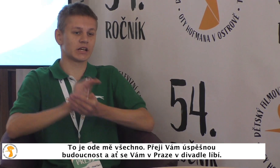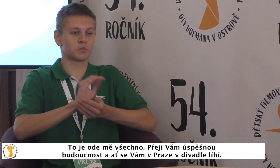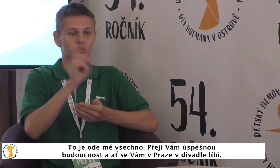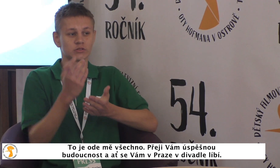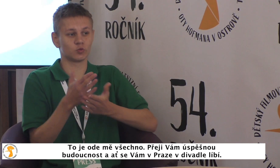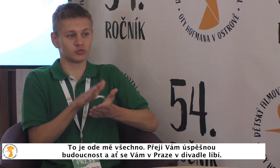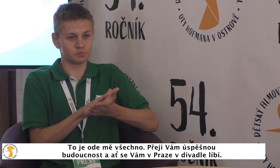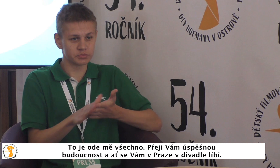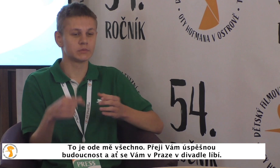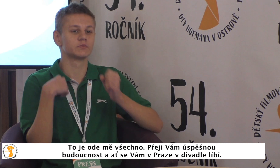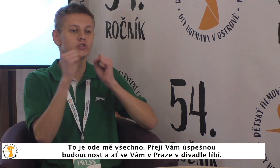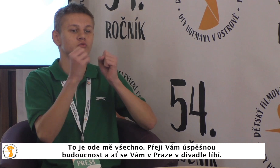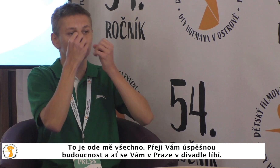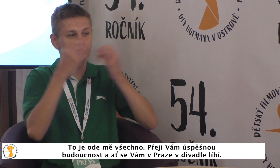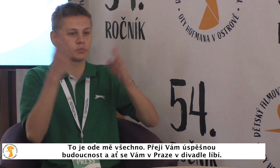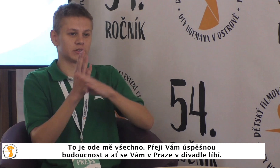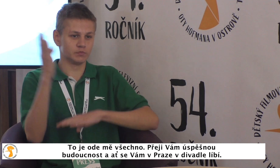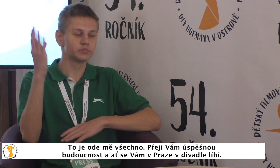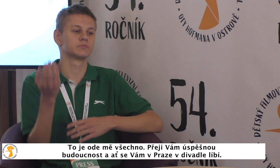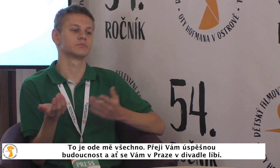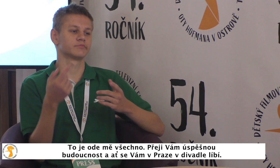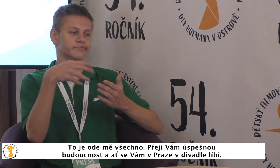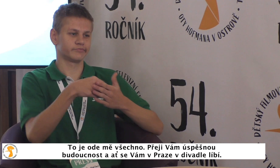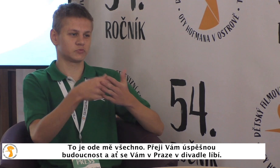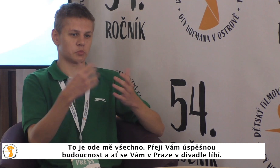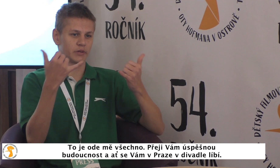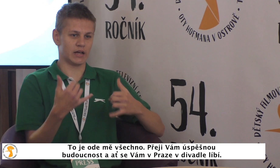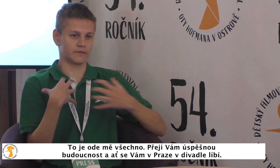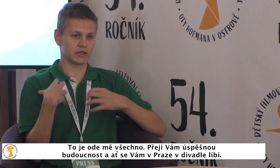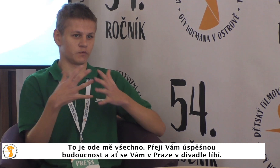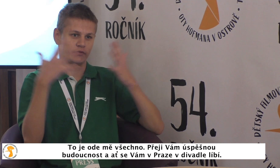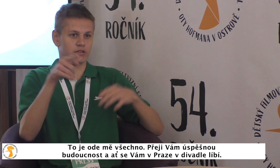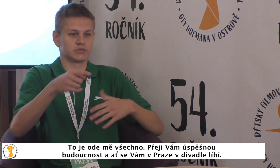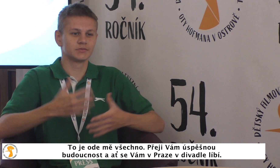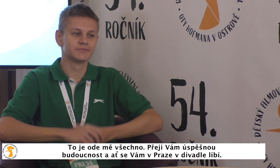To je ode mě všechno. Přeji vám úspěšnou budoucnost a ať se vám v